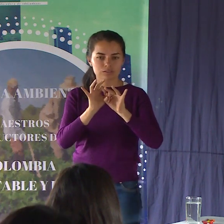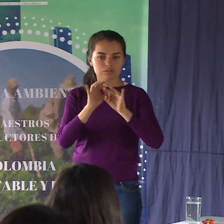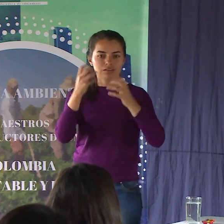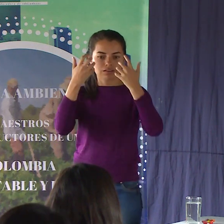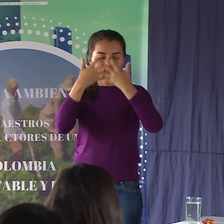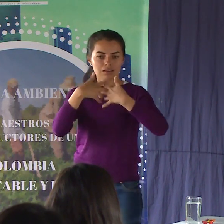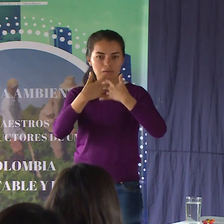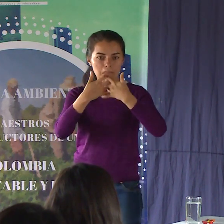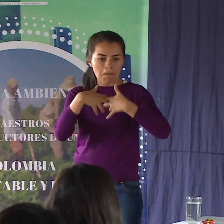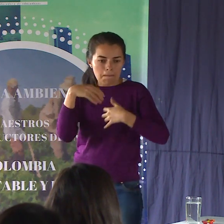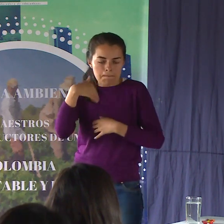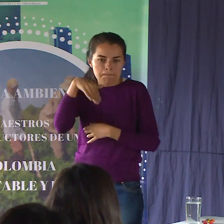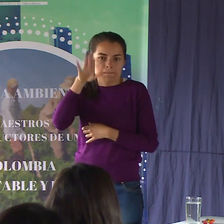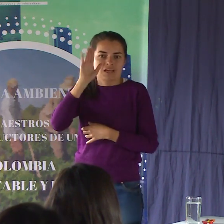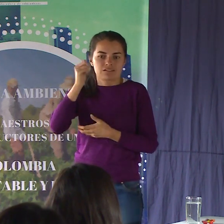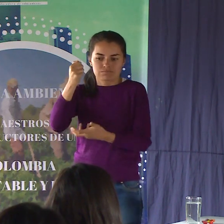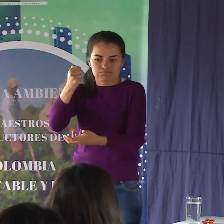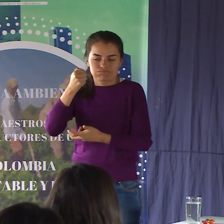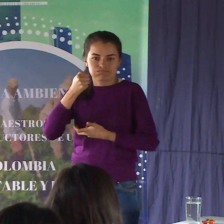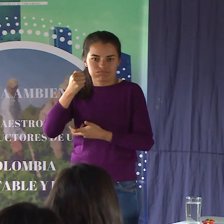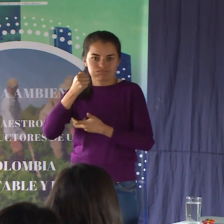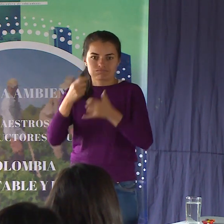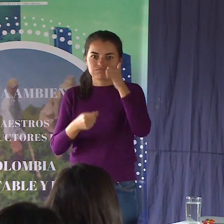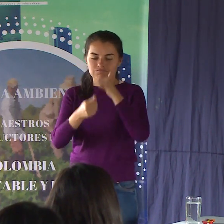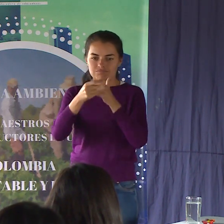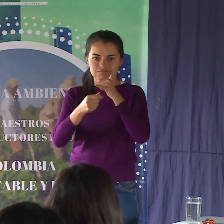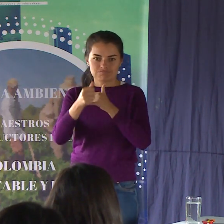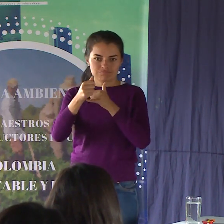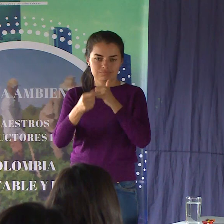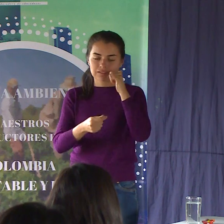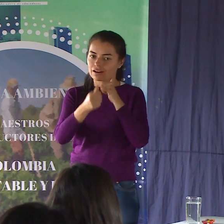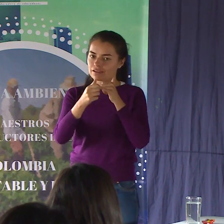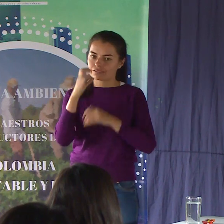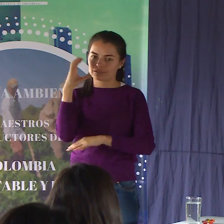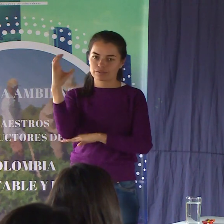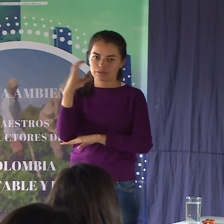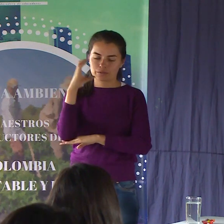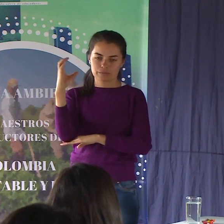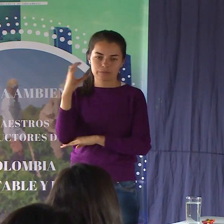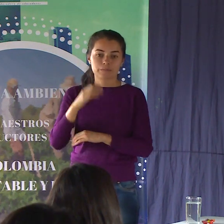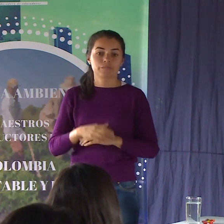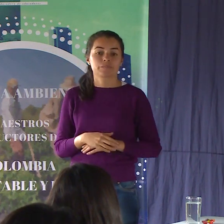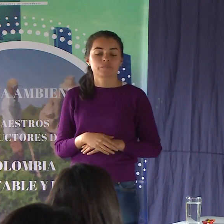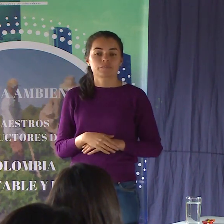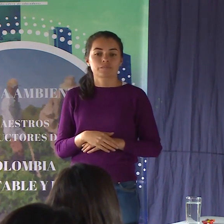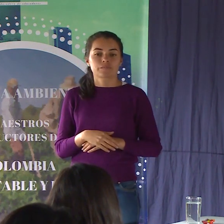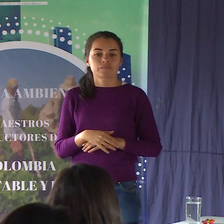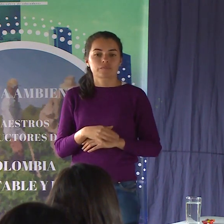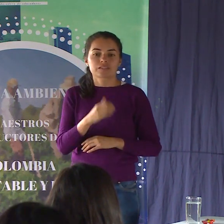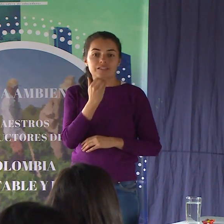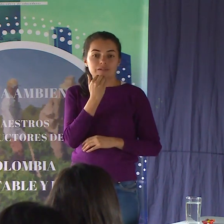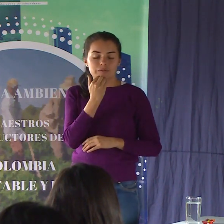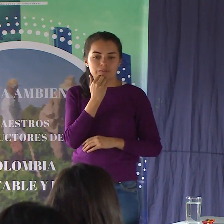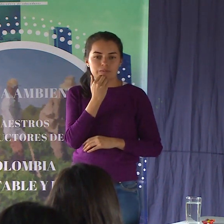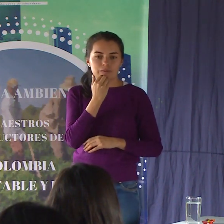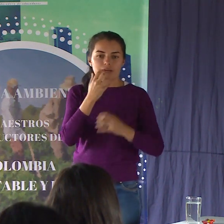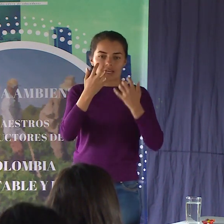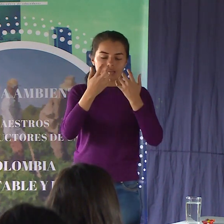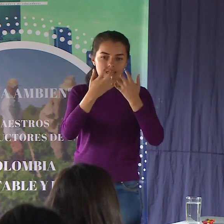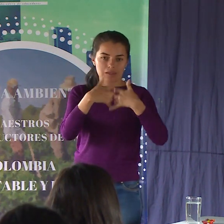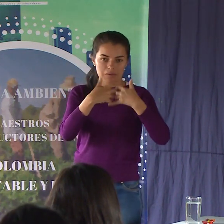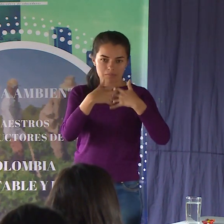empresas que más divisas o que más le dejan al país en este momento. Y la empresa del turismo, pues también,